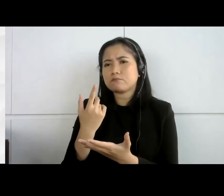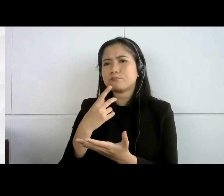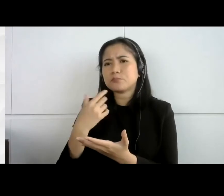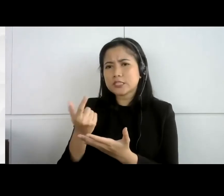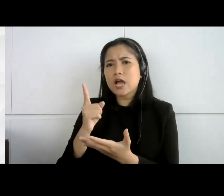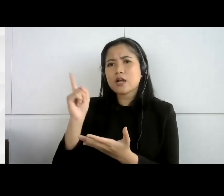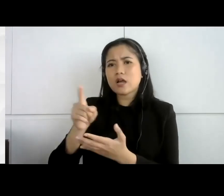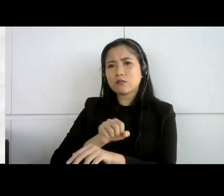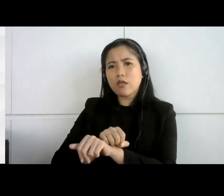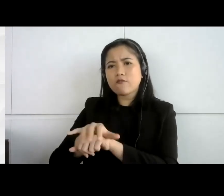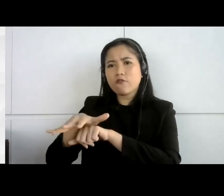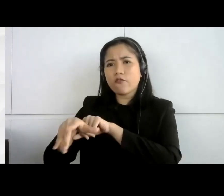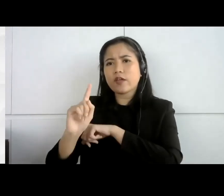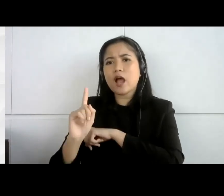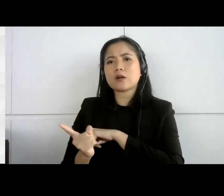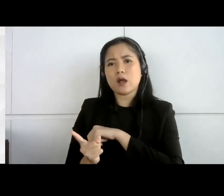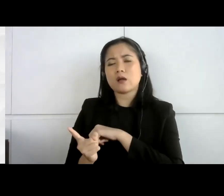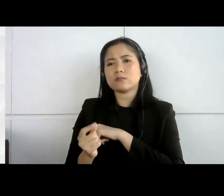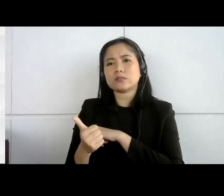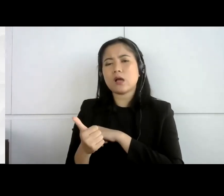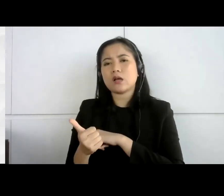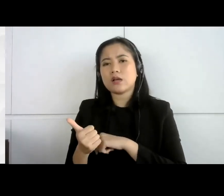pengimbasan dari yang sudah dilakukan oleh